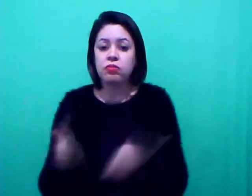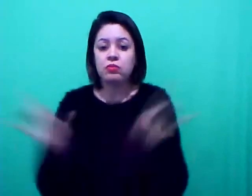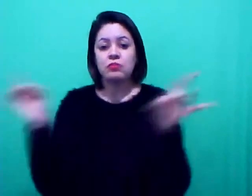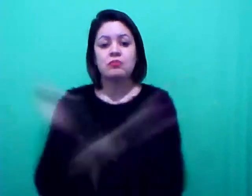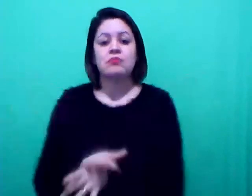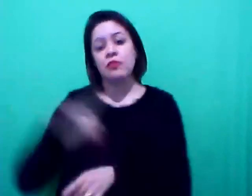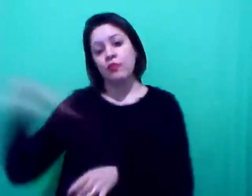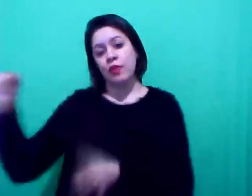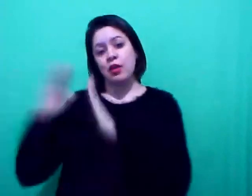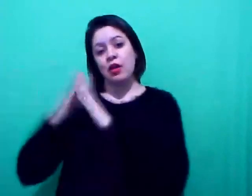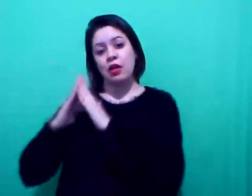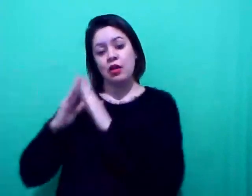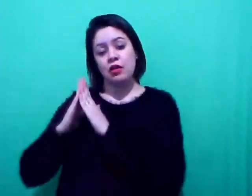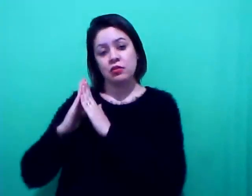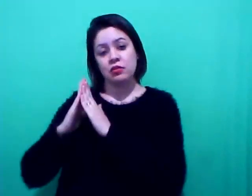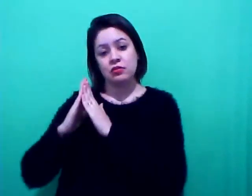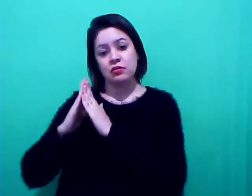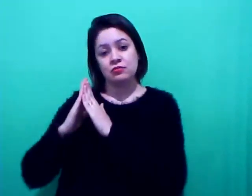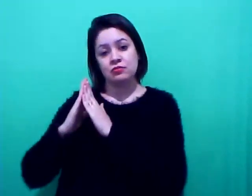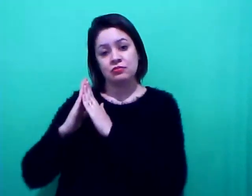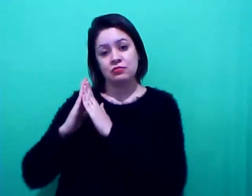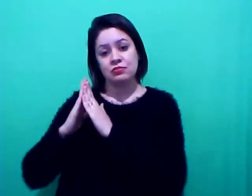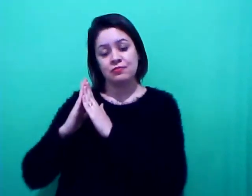Ele só faz o trabalho repetitivo e volta para casa.